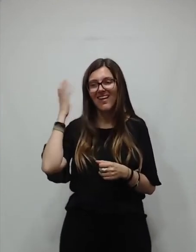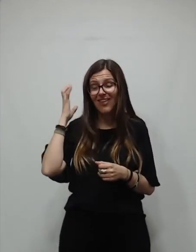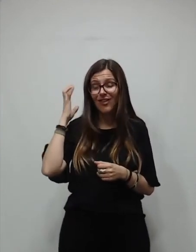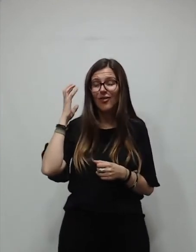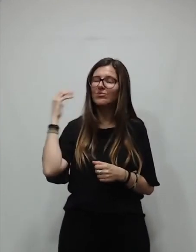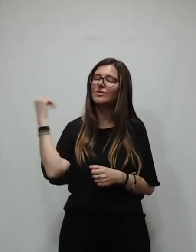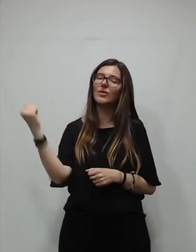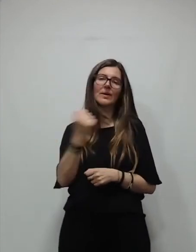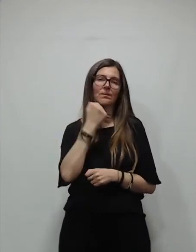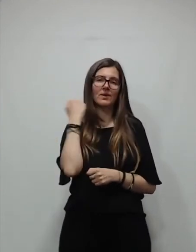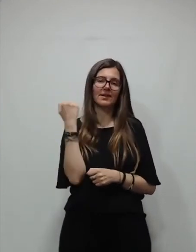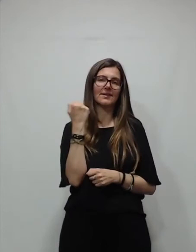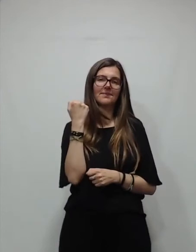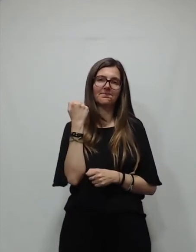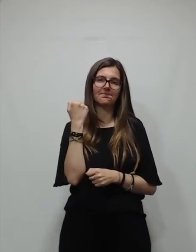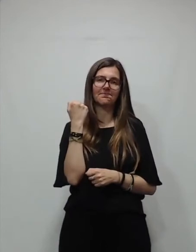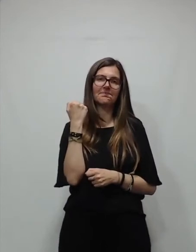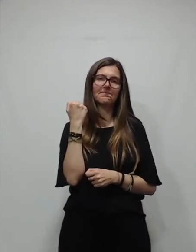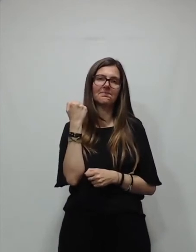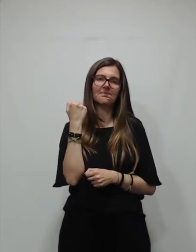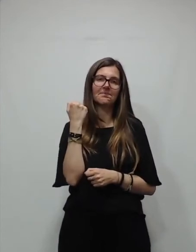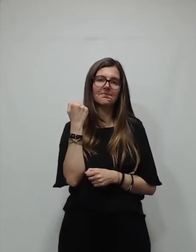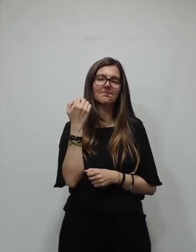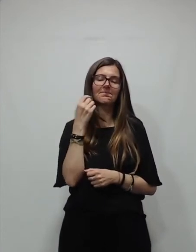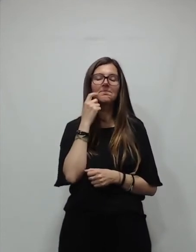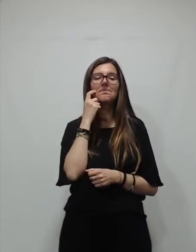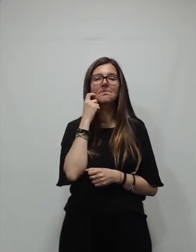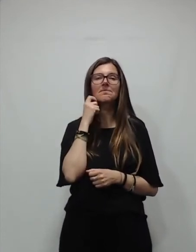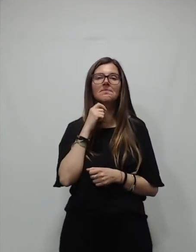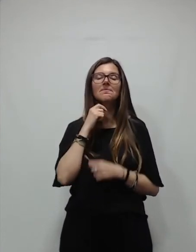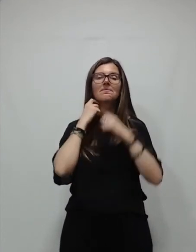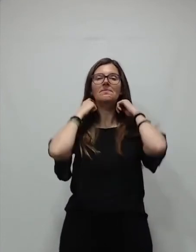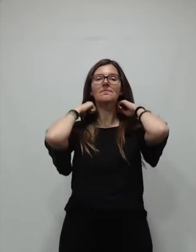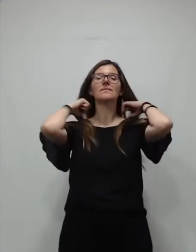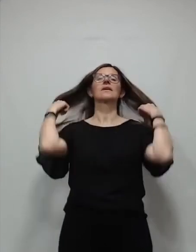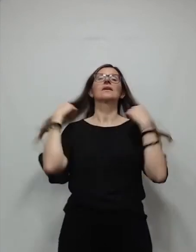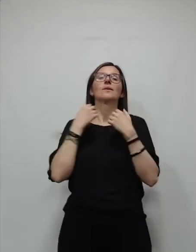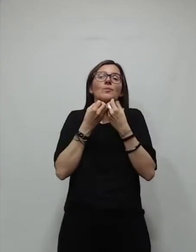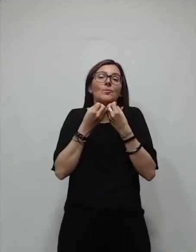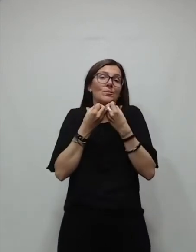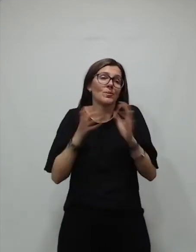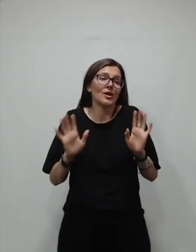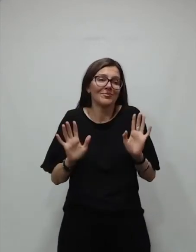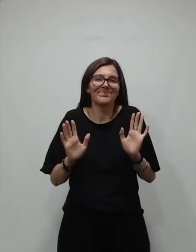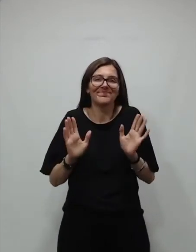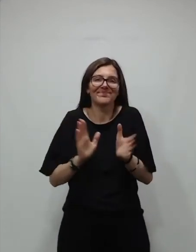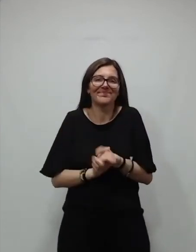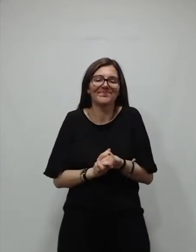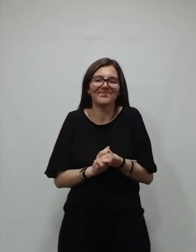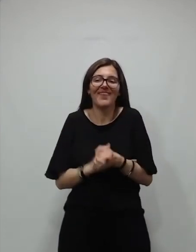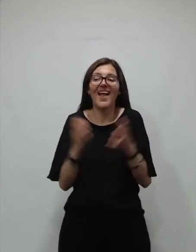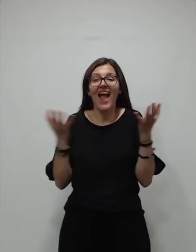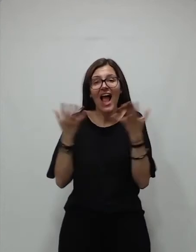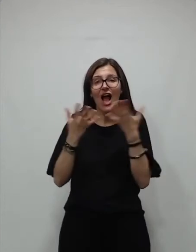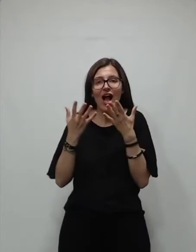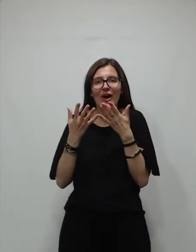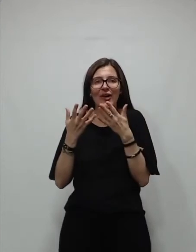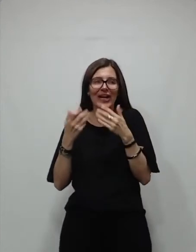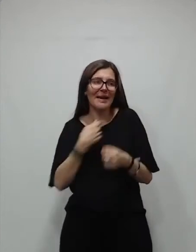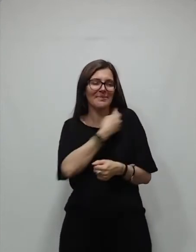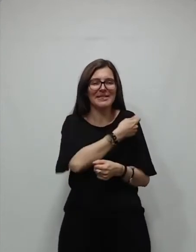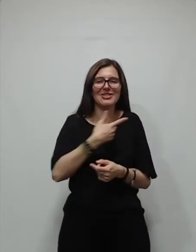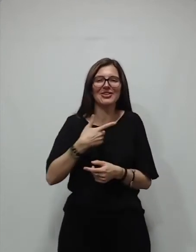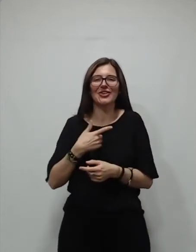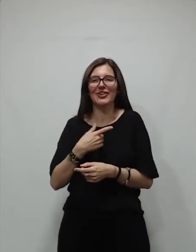que esté la radio. Bueno, la palabra a